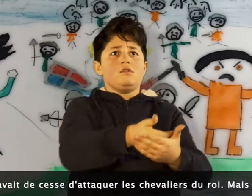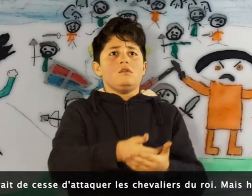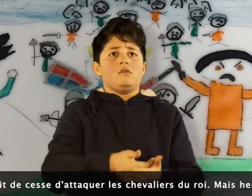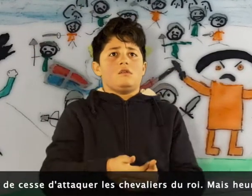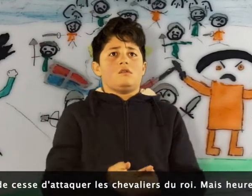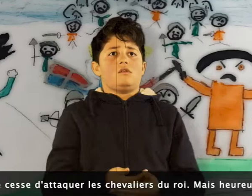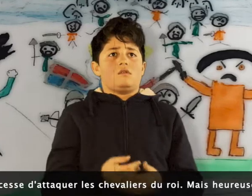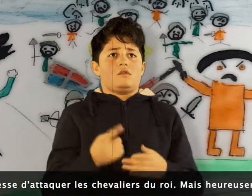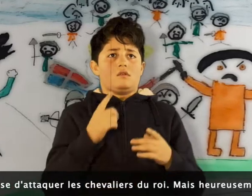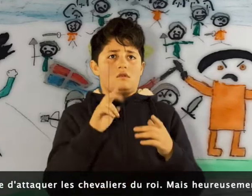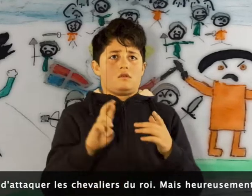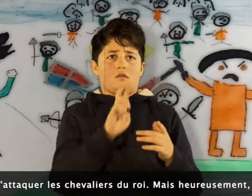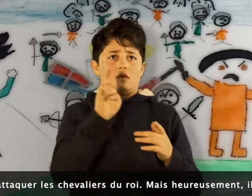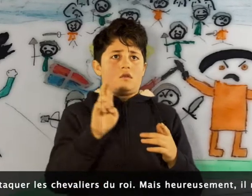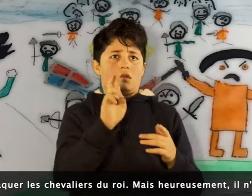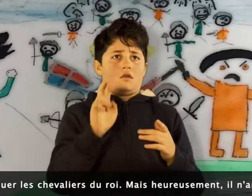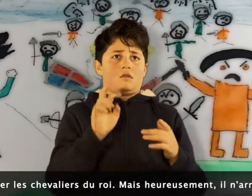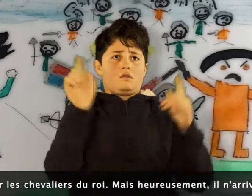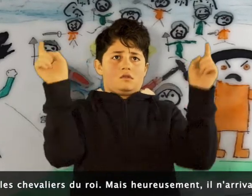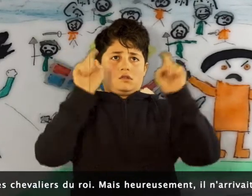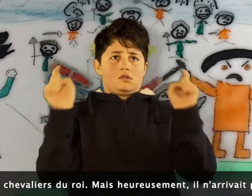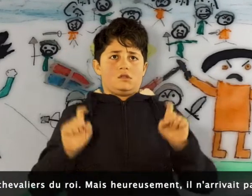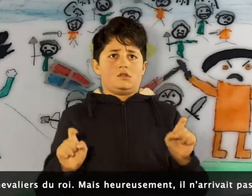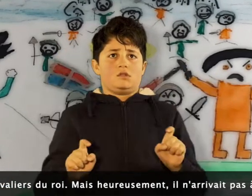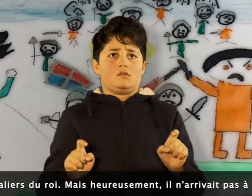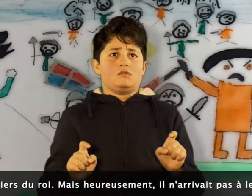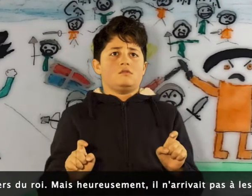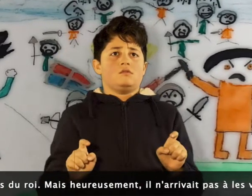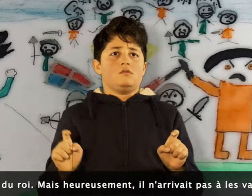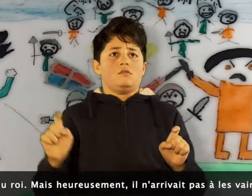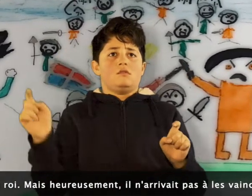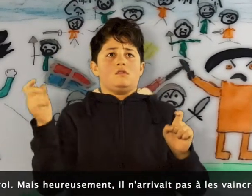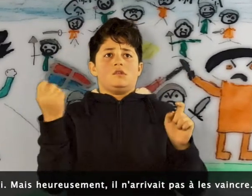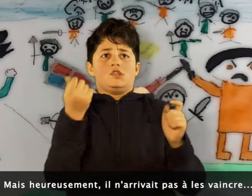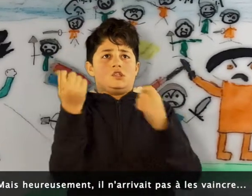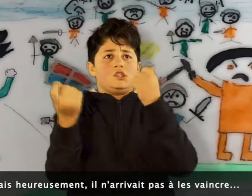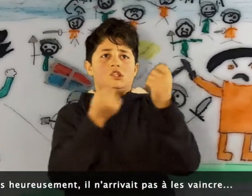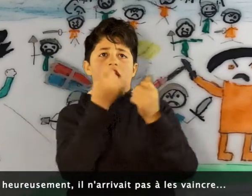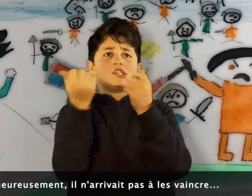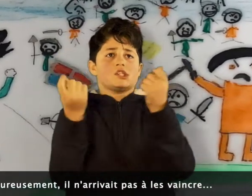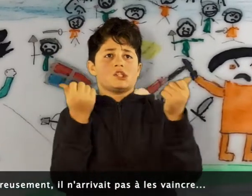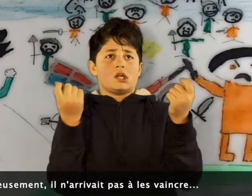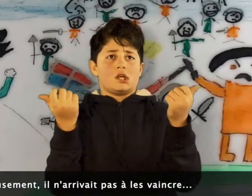roi. Mais heureusement, il n'arrivait pas à les vaincre.